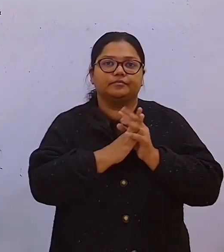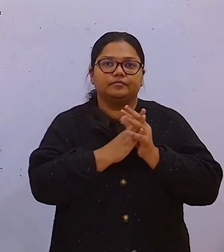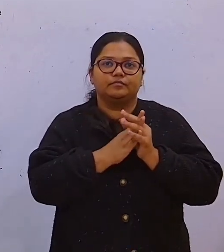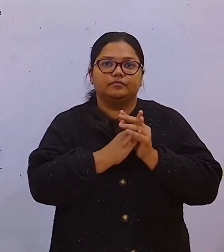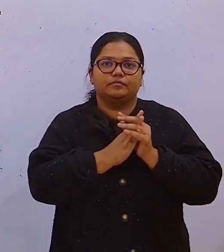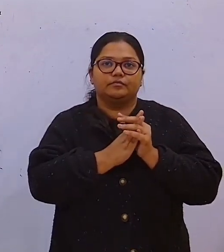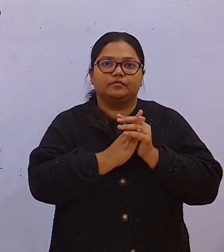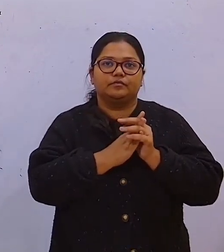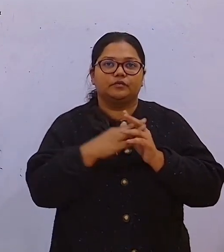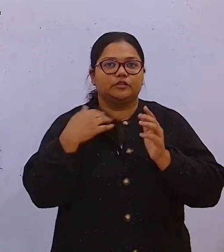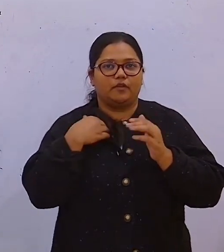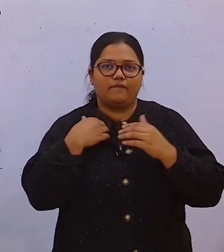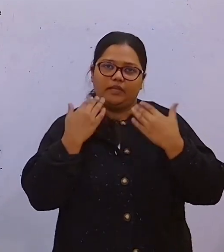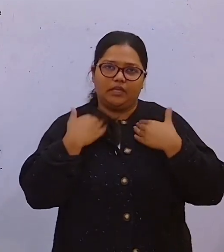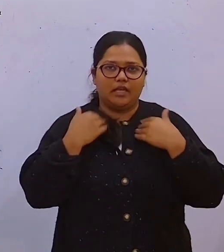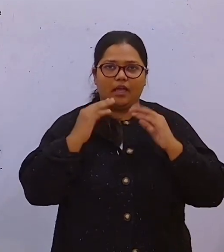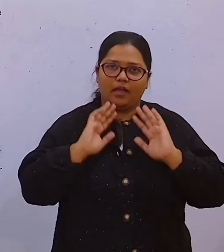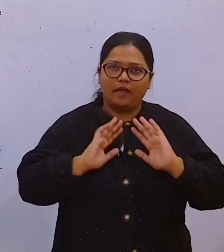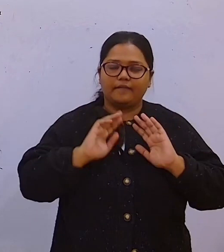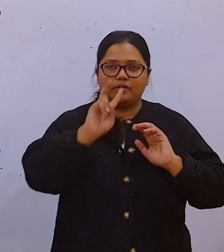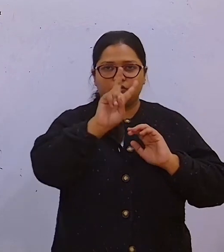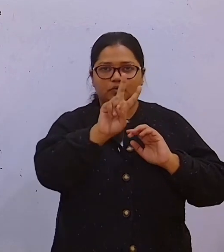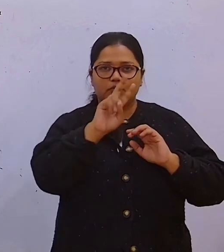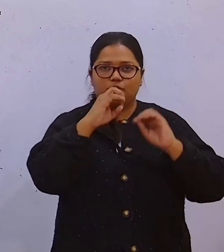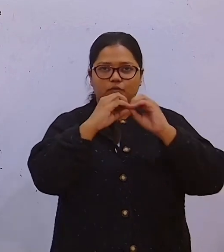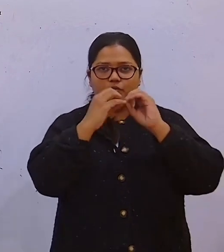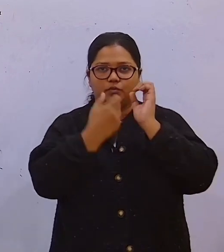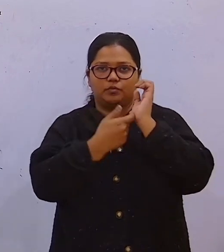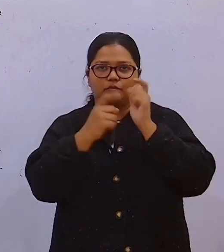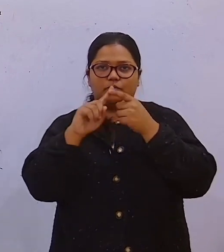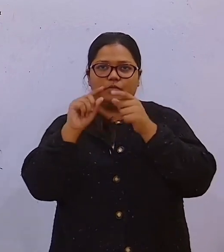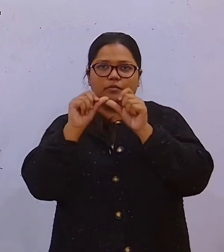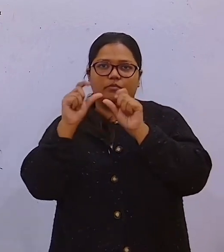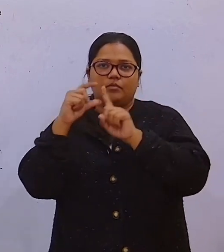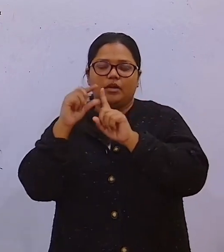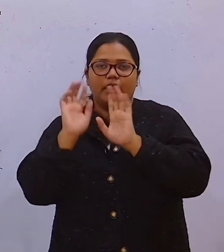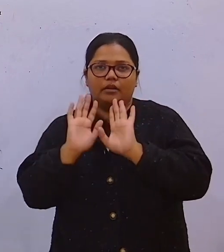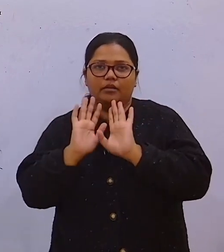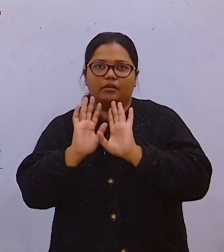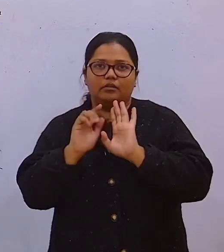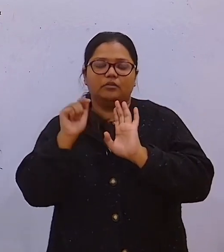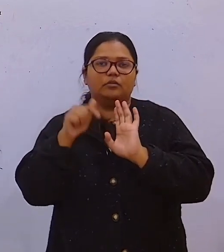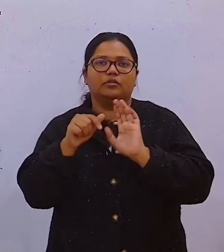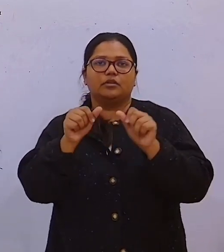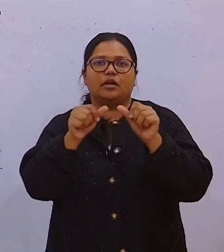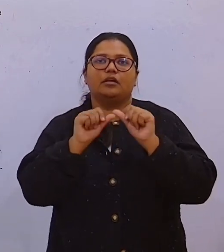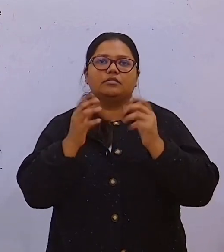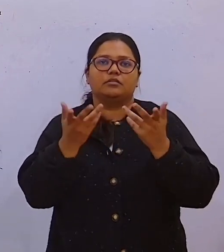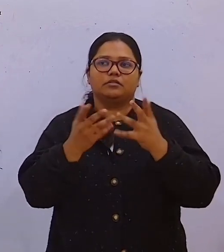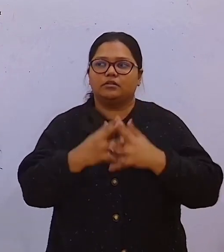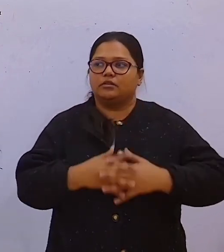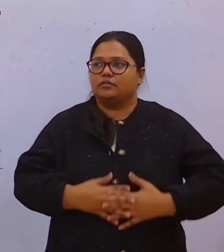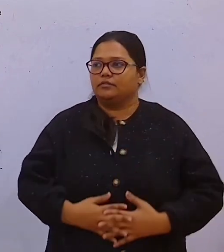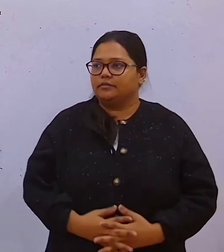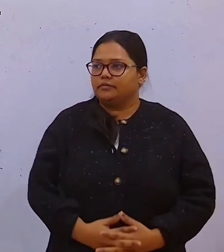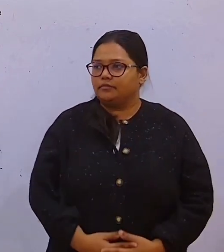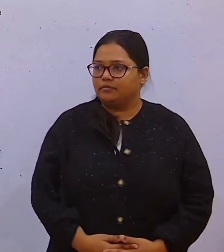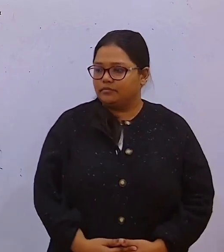है तो क्या आएगा, जल्दी बताओ। अरे डिलीट भी कर